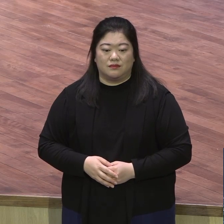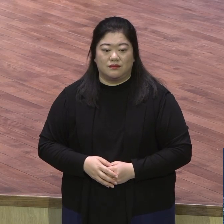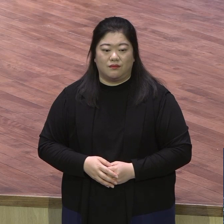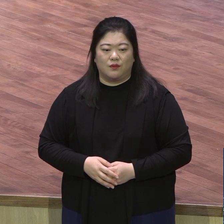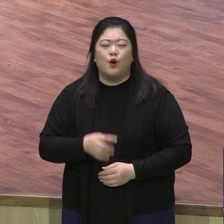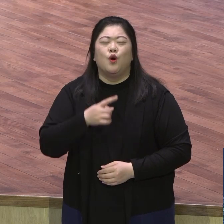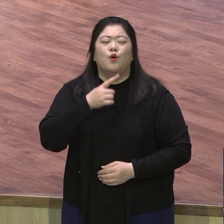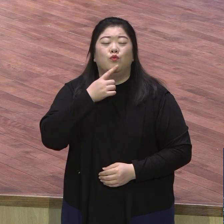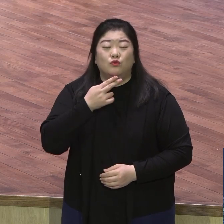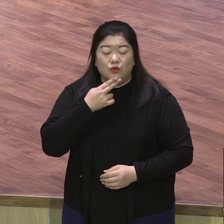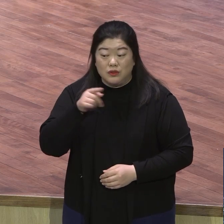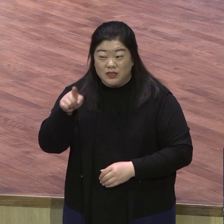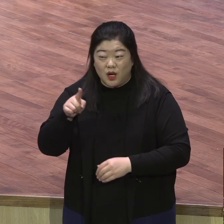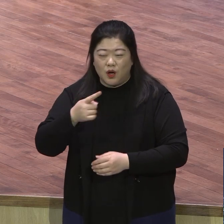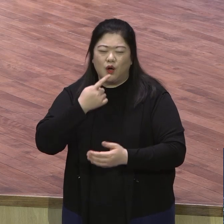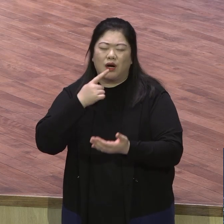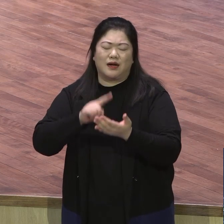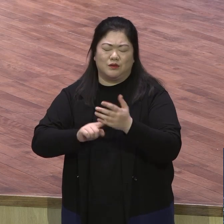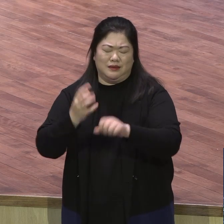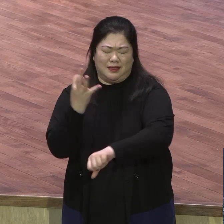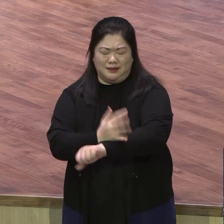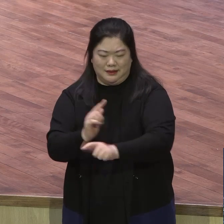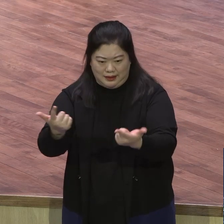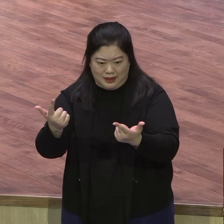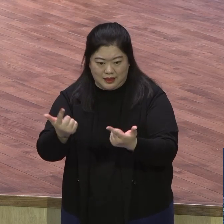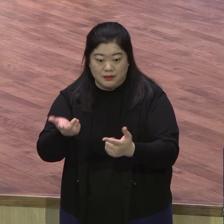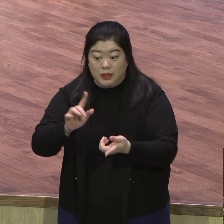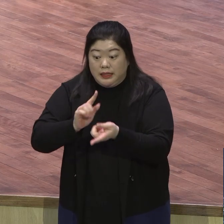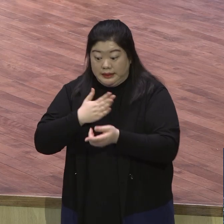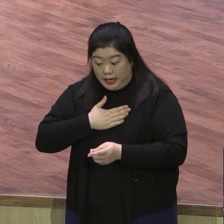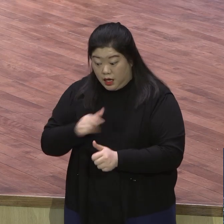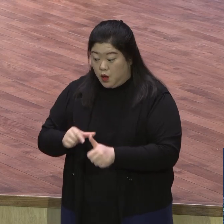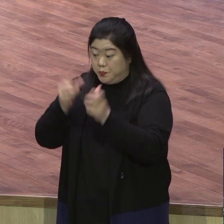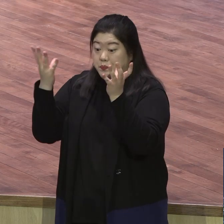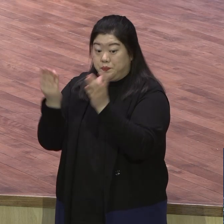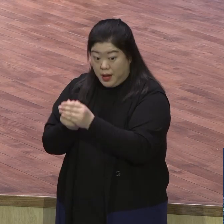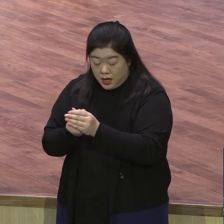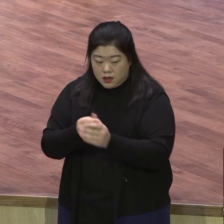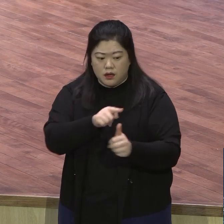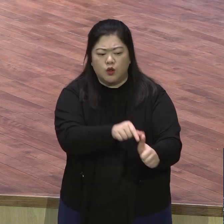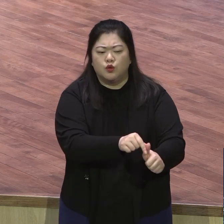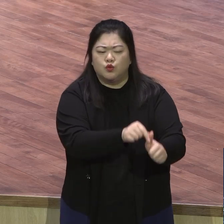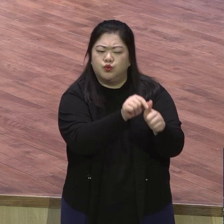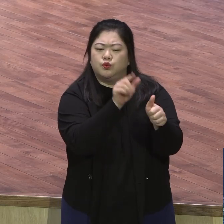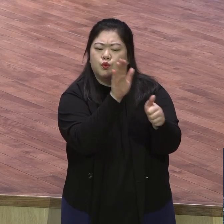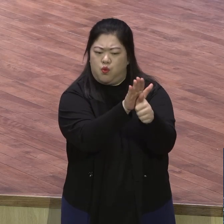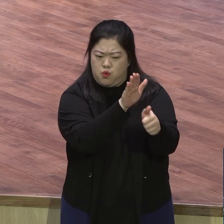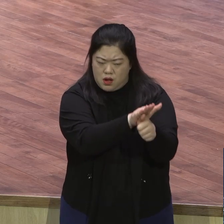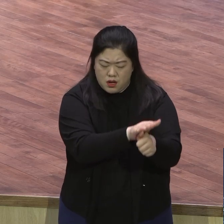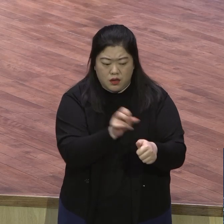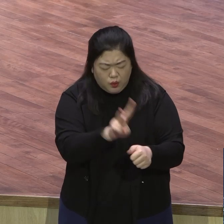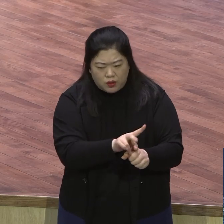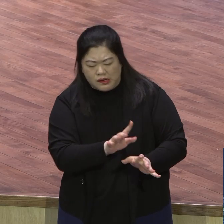서로 살리는 것을 말합니다. 서로 살리는 것을 보금체질이라고 그래요. 서로 이해하는 것을 보금체질이라고 그래요.